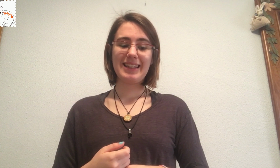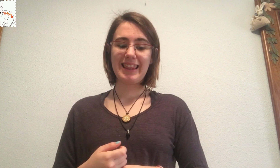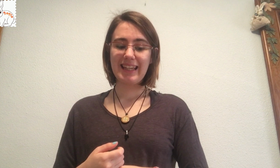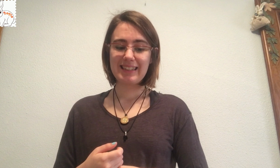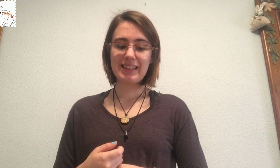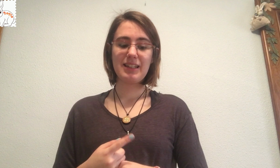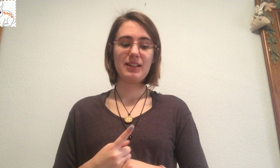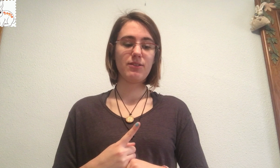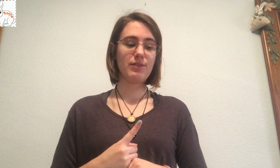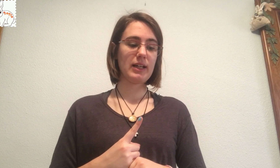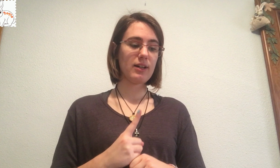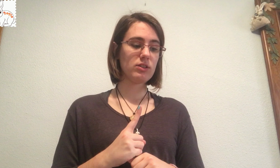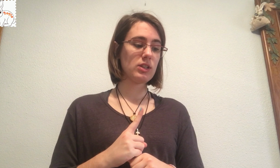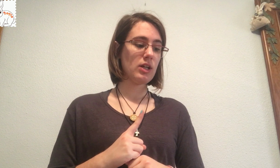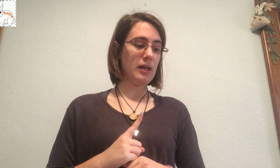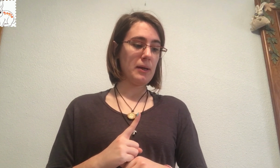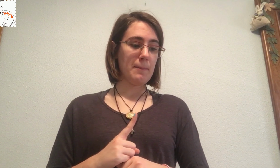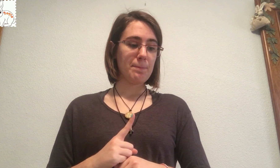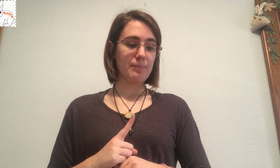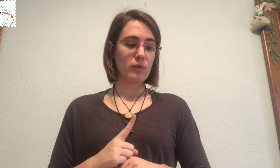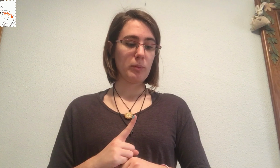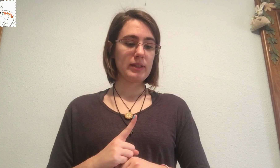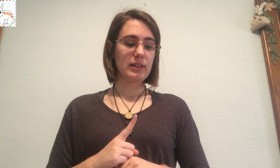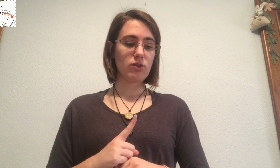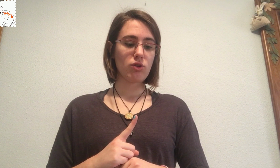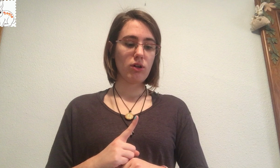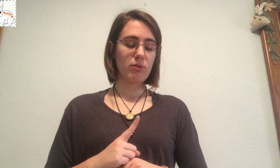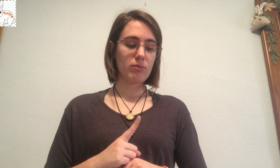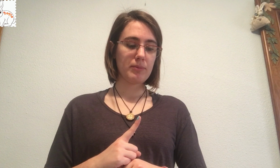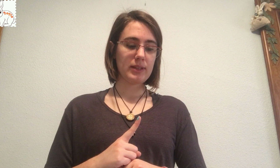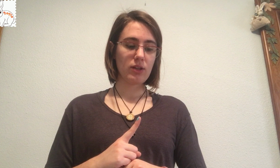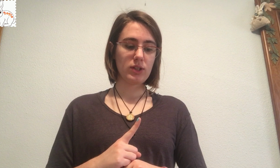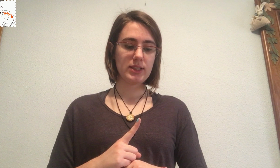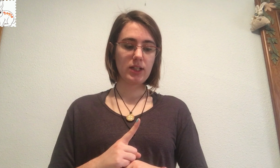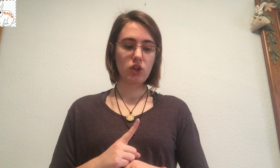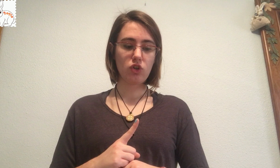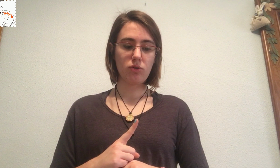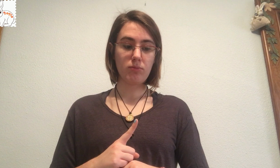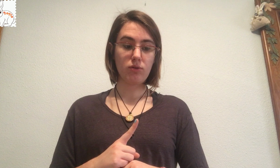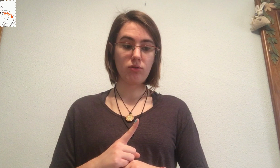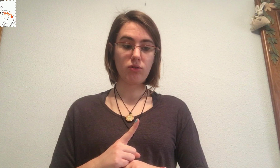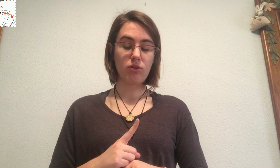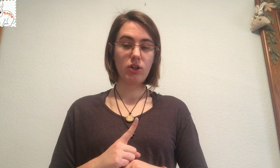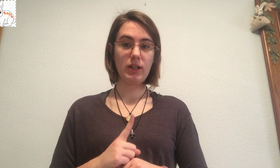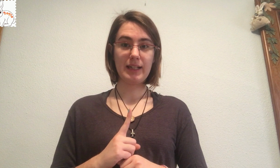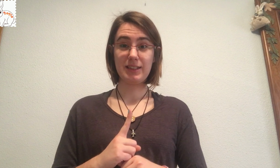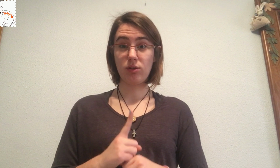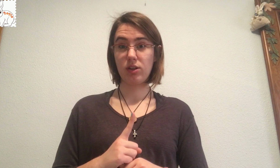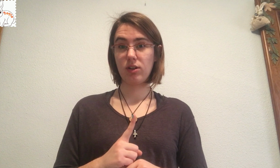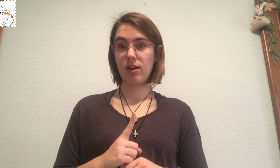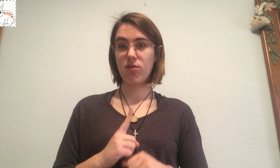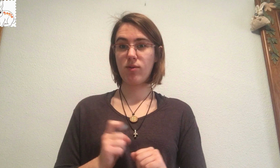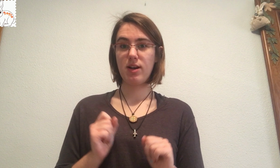Quizás Fijaros No meta tanto El momentazo Ese Como La situación En la cual